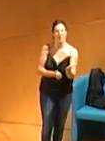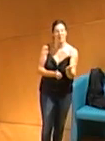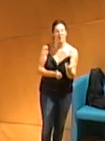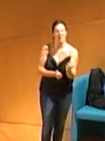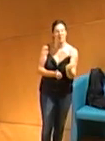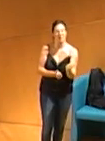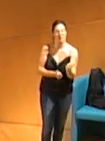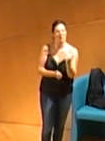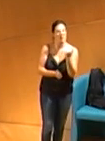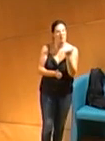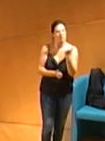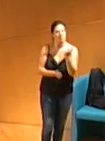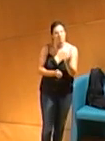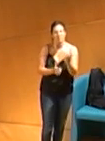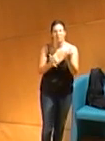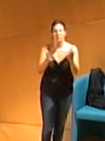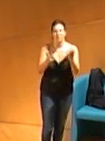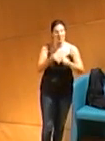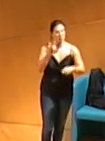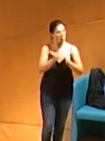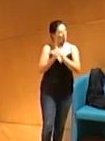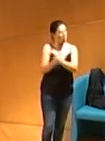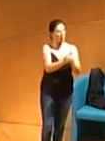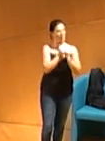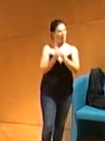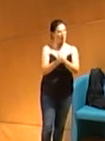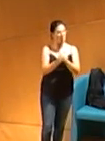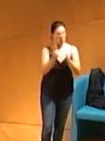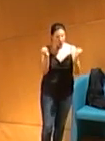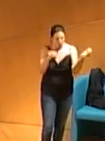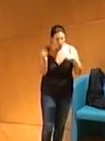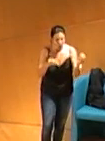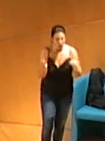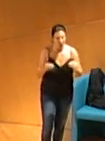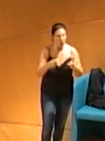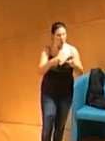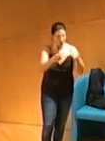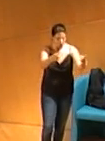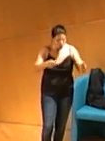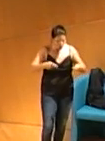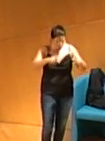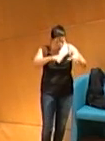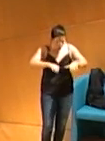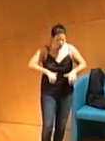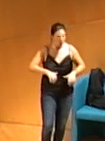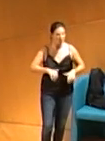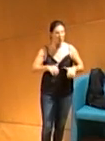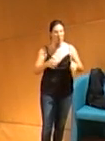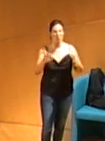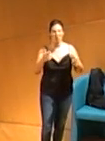c'est ensemble qu'on a trouvé le contenu du livre. C'est que ensemble, on a cherché ce que disait une,